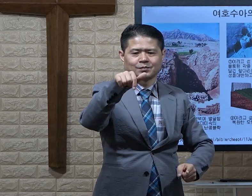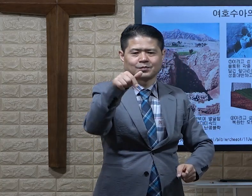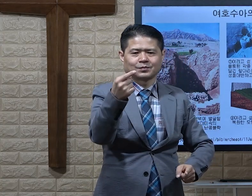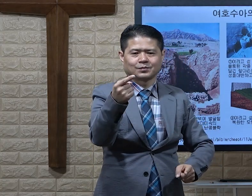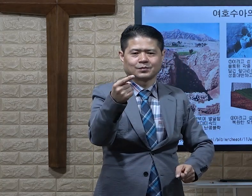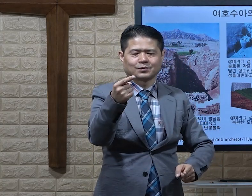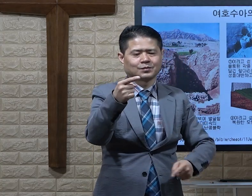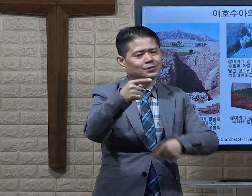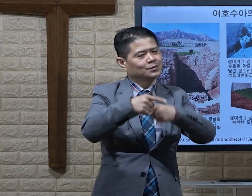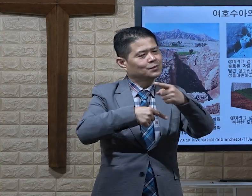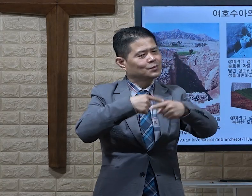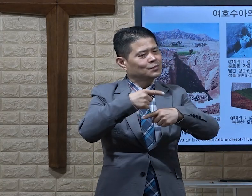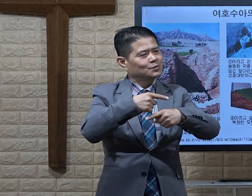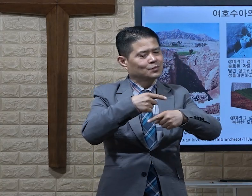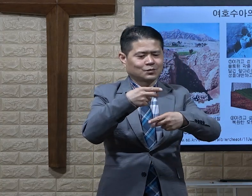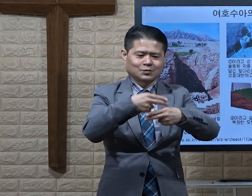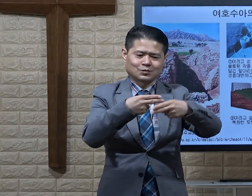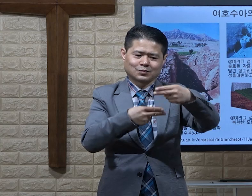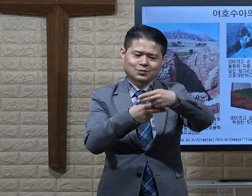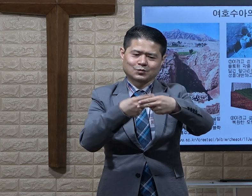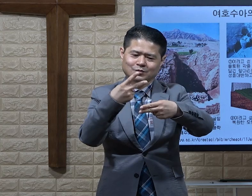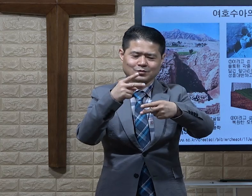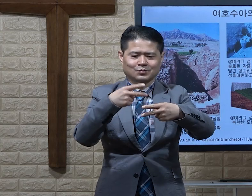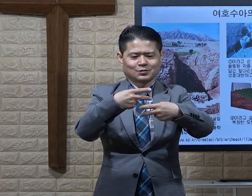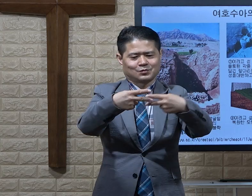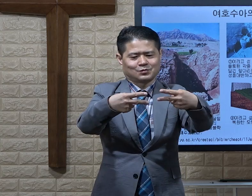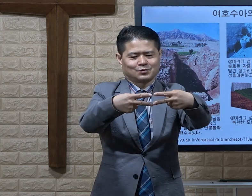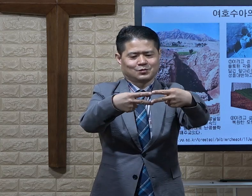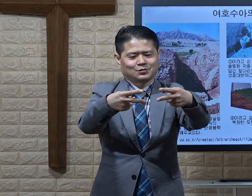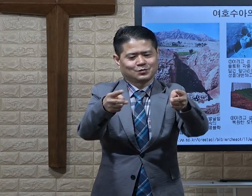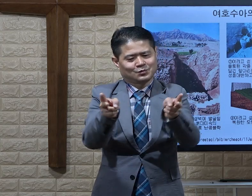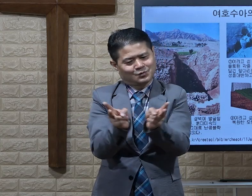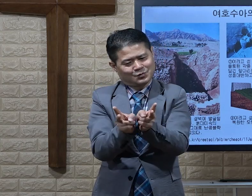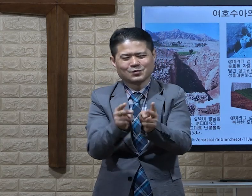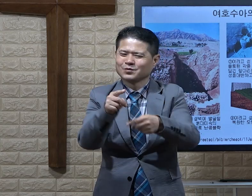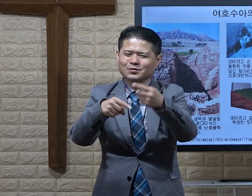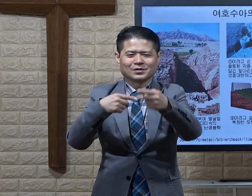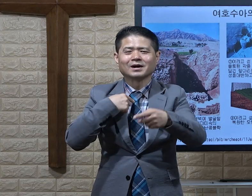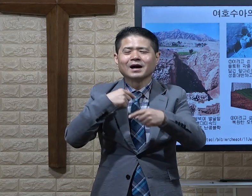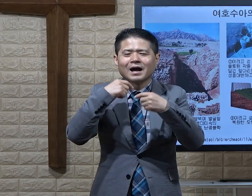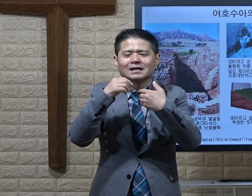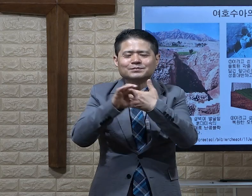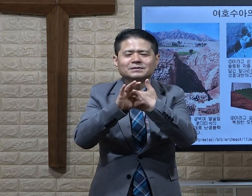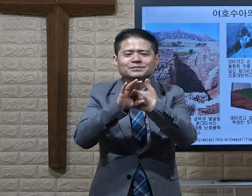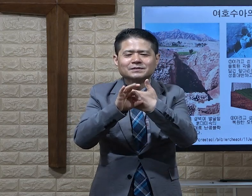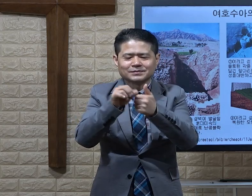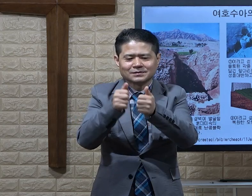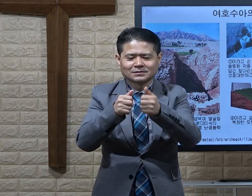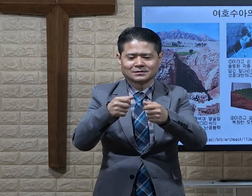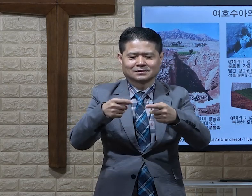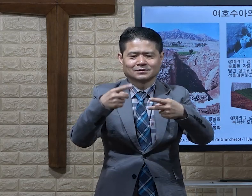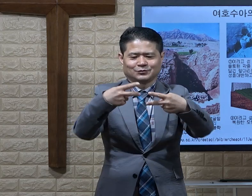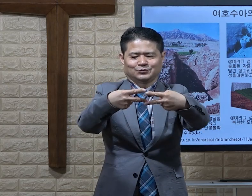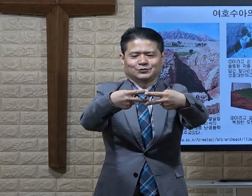그 여리고라는 의미는 이 여리고 성인데 제가 임시로 이제 수어로 이렇게